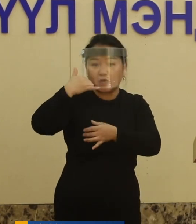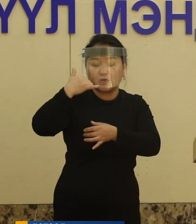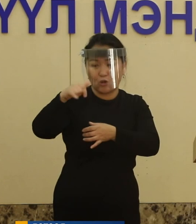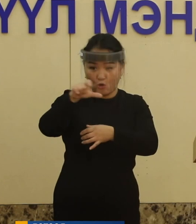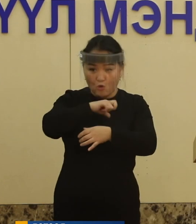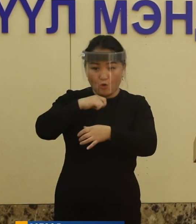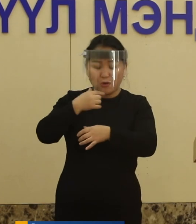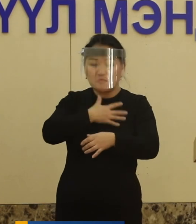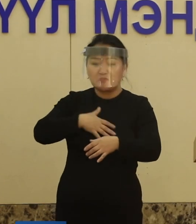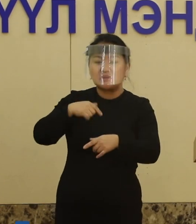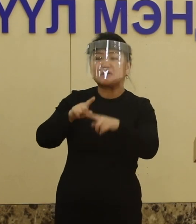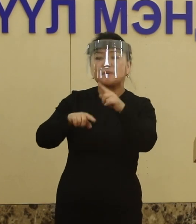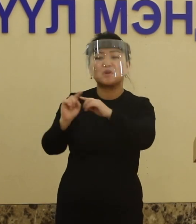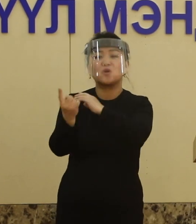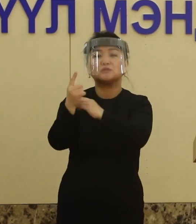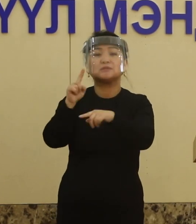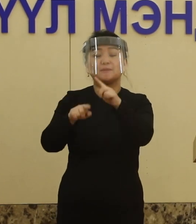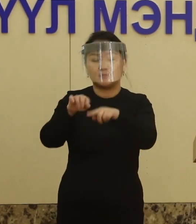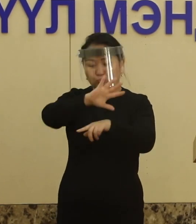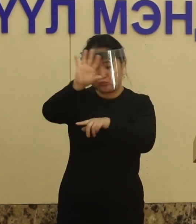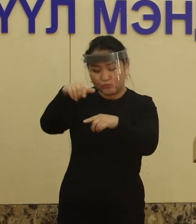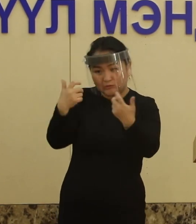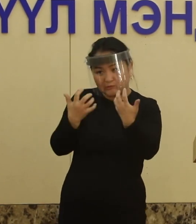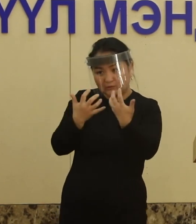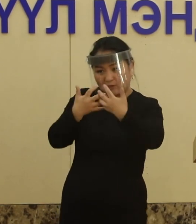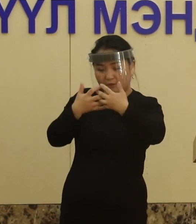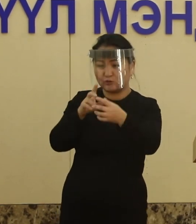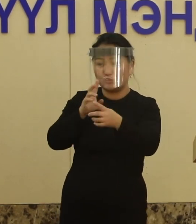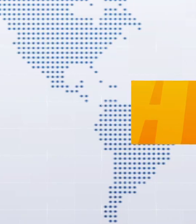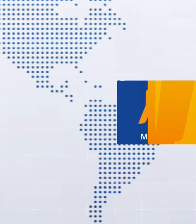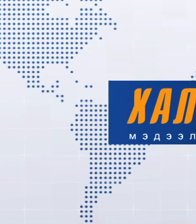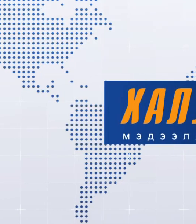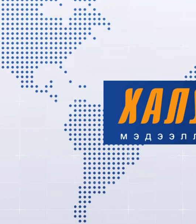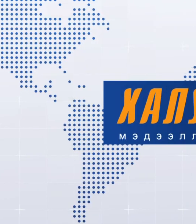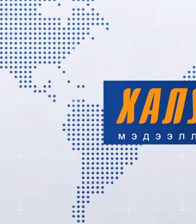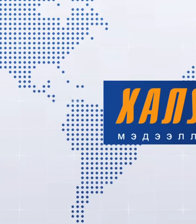нь тохирсон энэ зөвлөмжүүдийг өгч байг холбогдож ажиллаж байгаа.